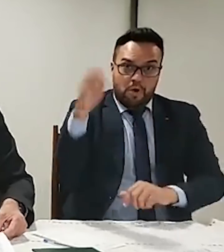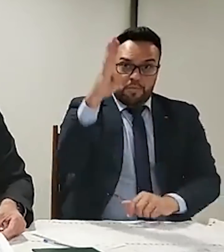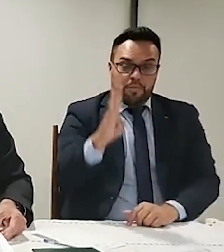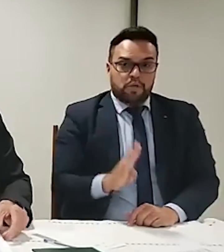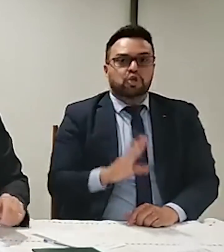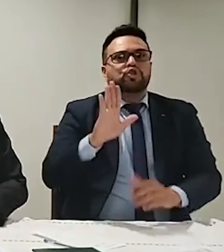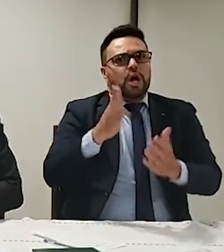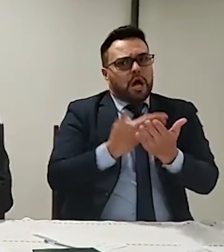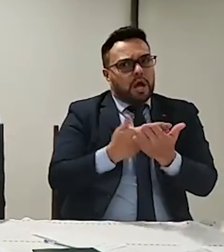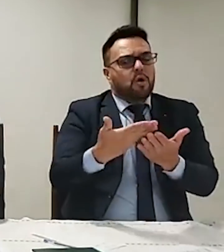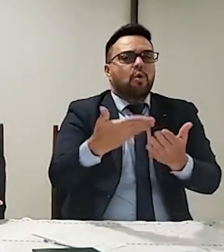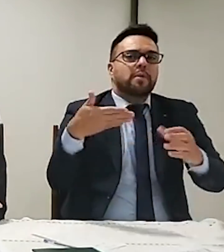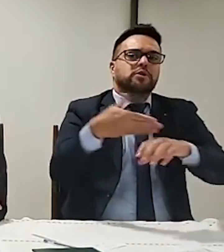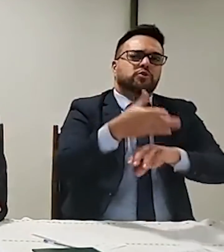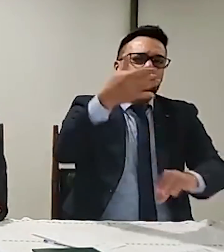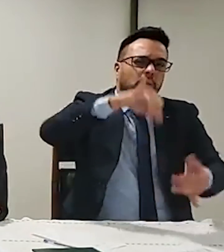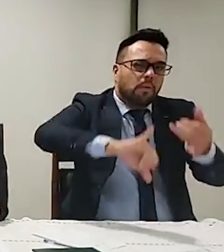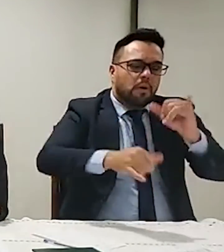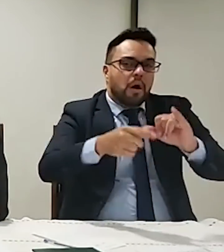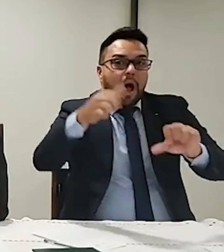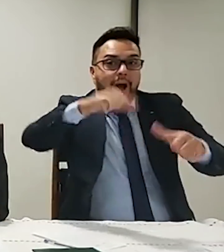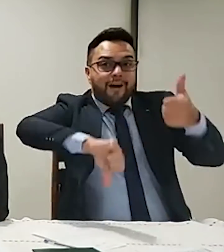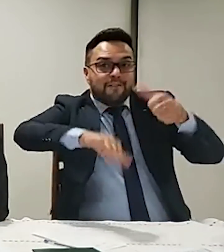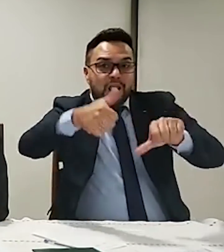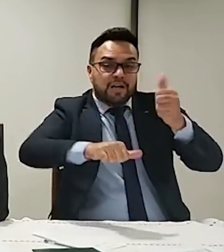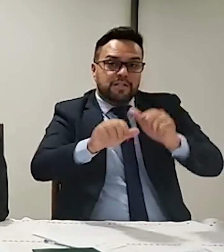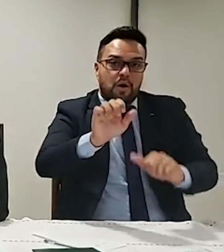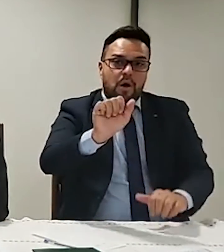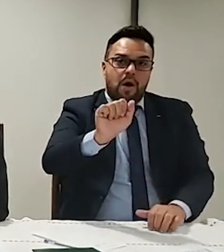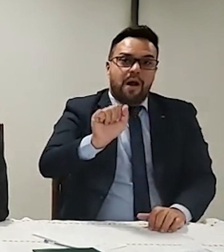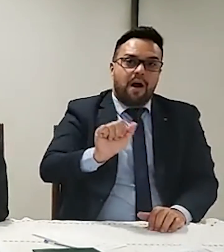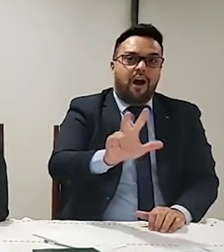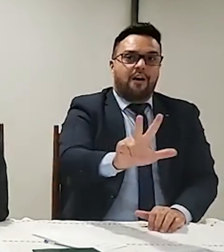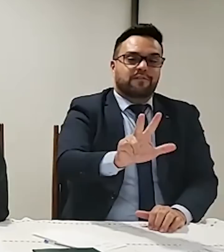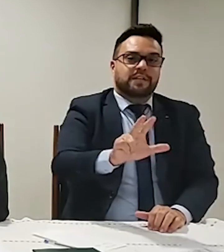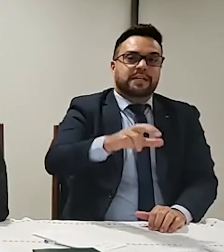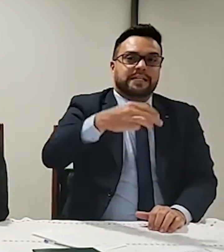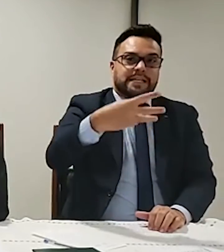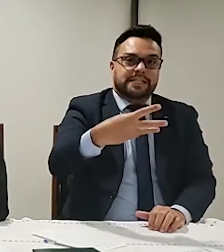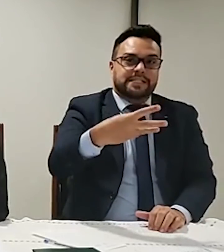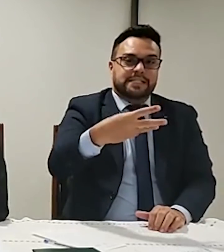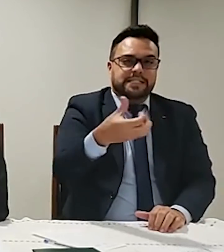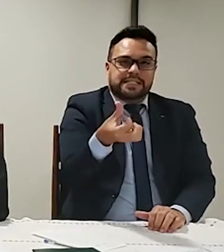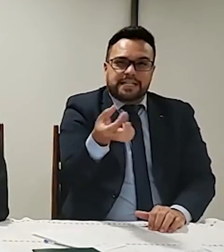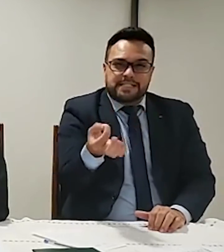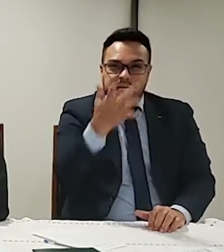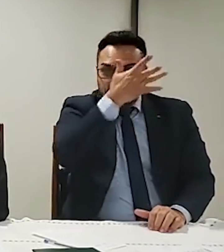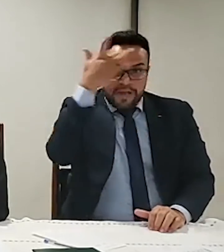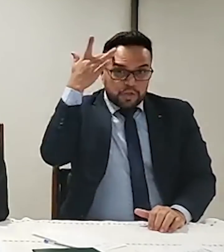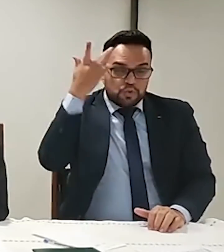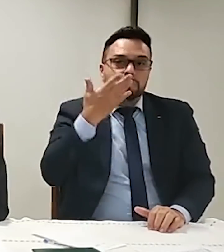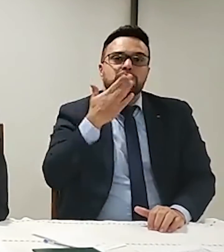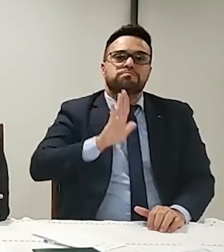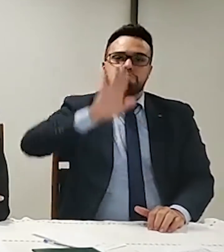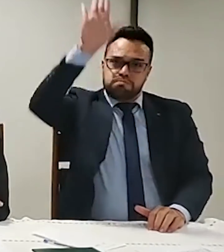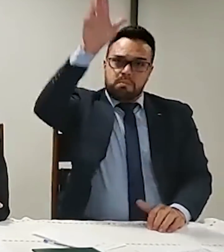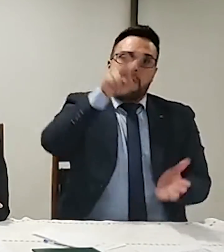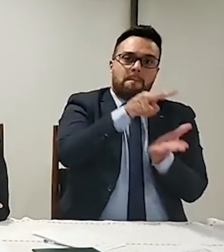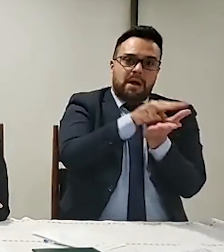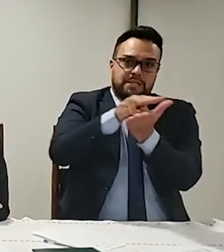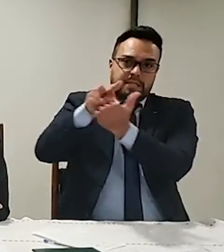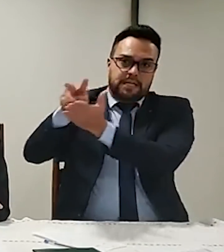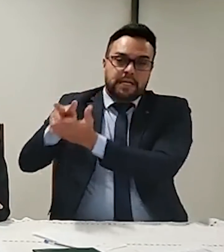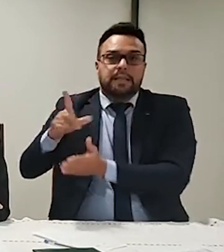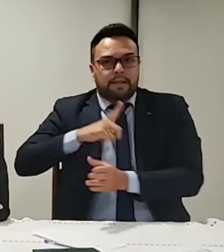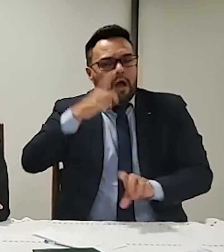deu entrada na Anvisa para os testes clínicos com pacientes serão 360 pacientes é a pressa a primeira fase 1 e 2 onde